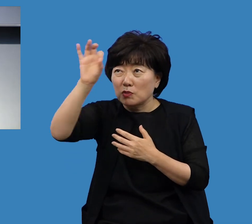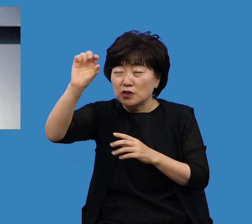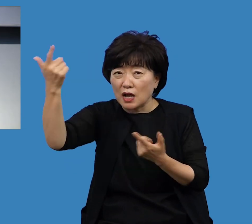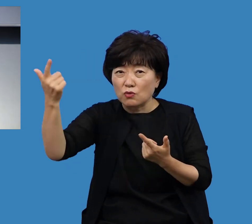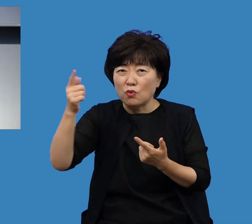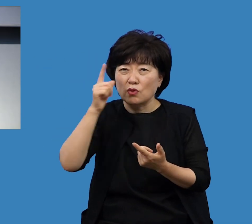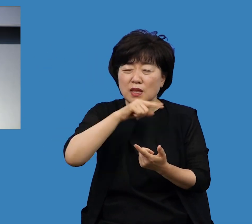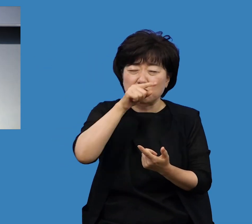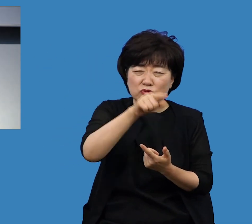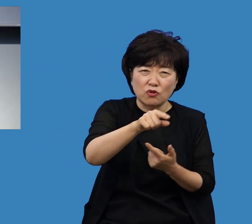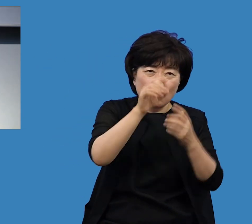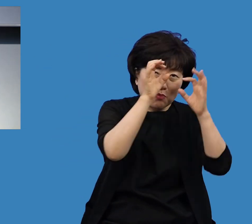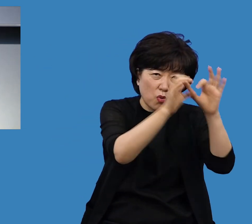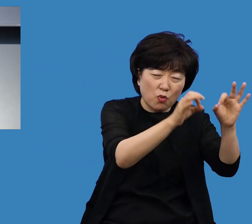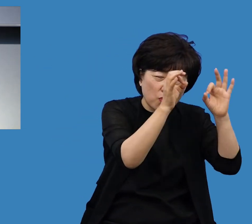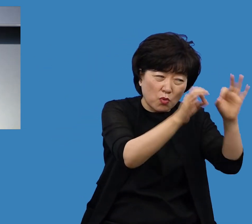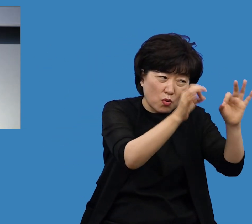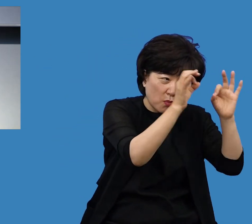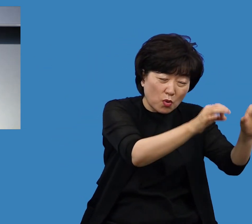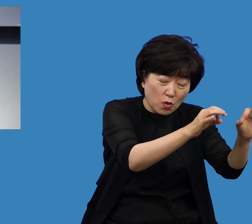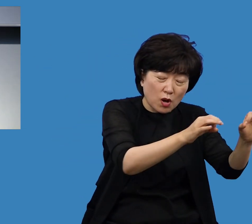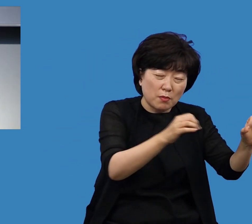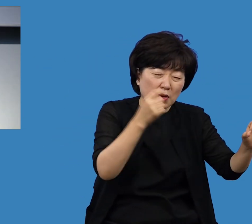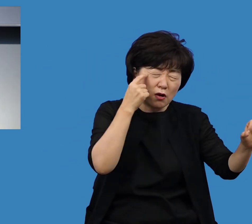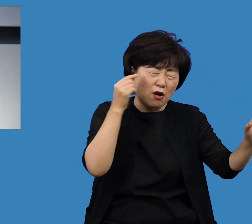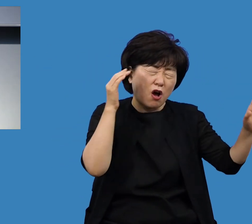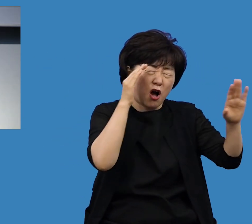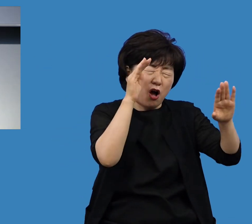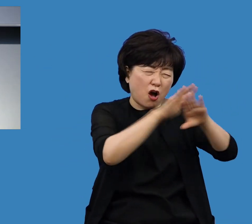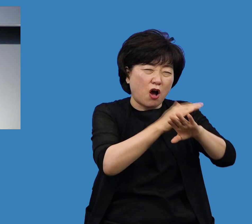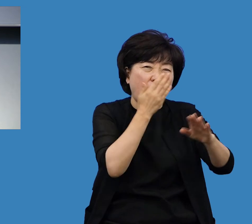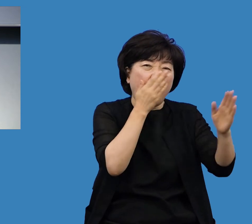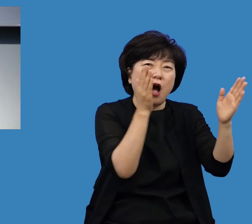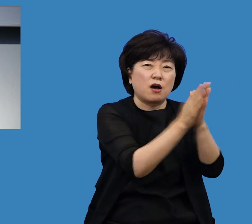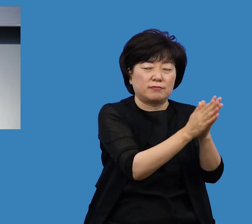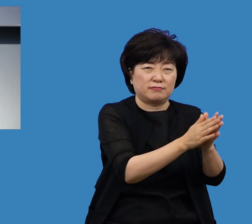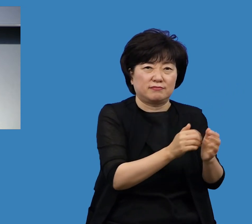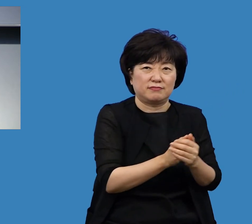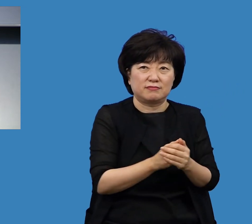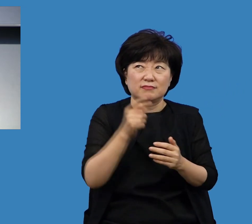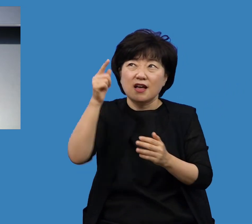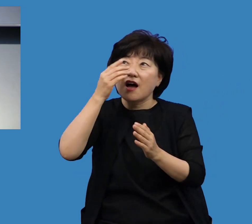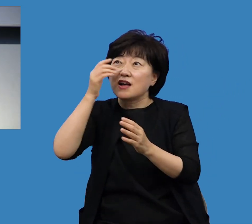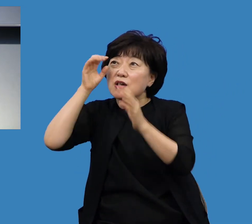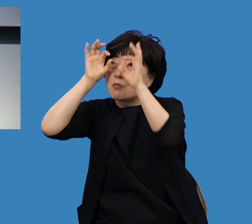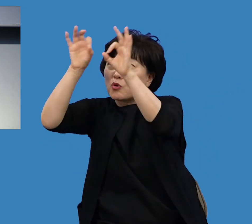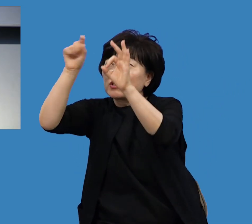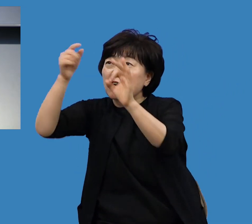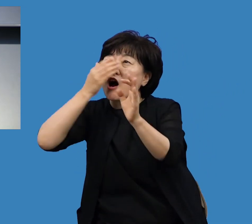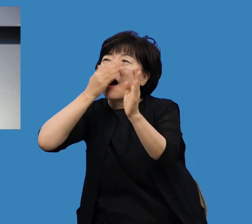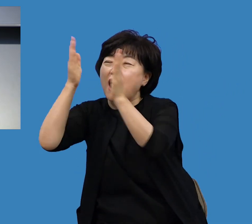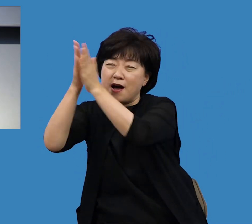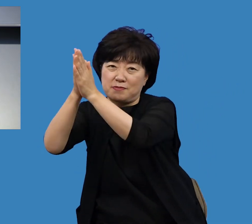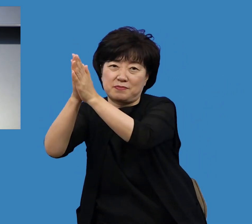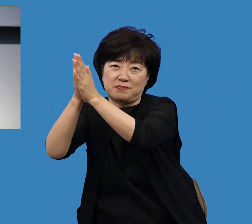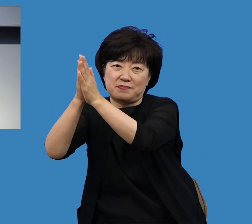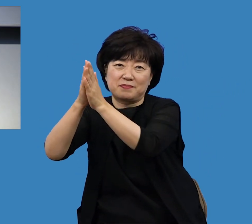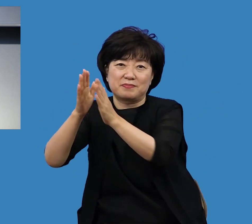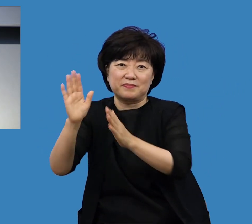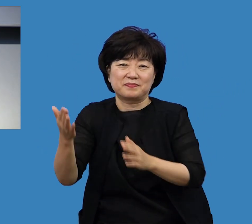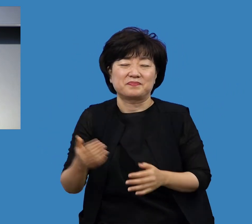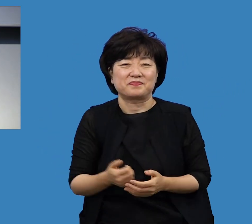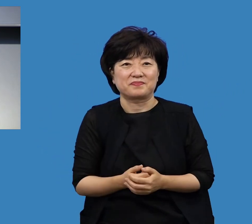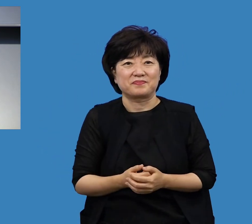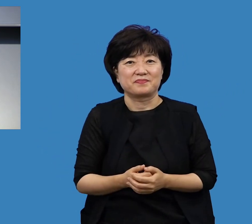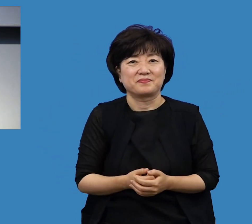계속 주목하여 보면 우리 안에도 어두워진다는 거야. 예, 이 얘기하는 거예요. 보는 거에 대한 얘기란 말이야. 예. 그래서